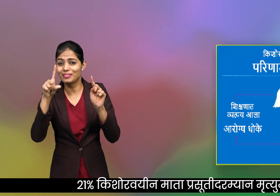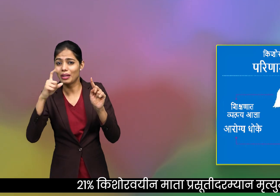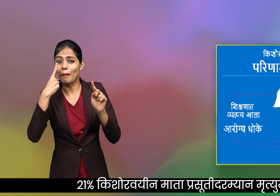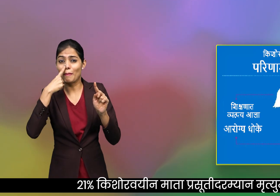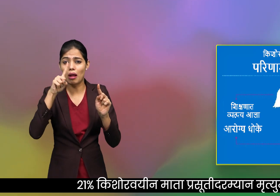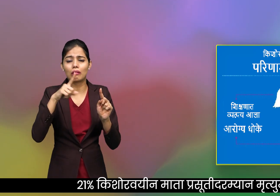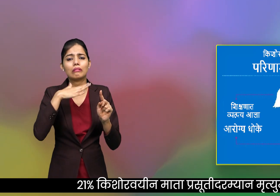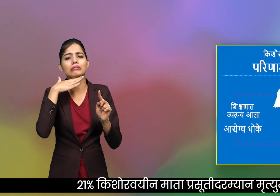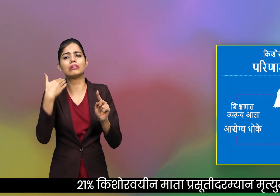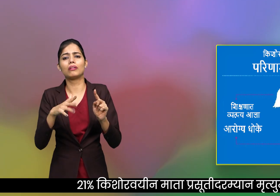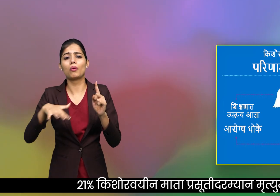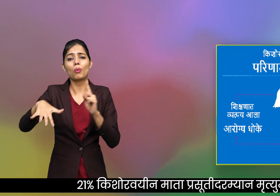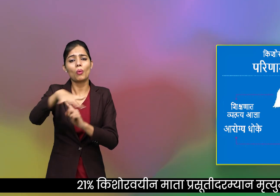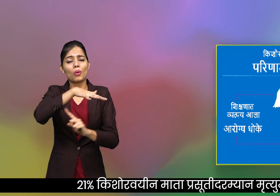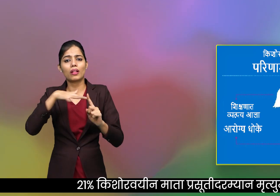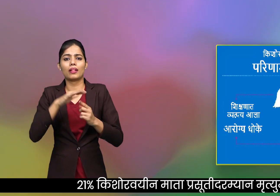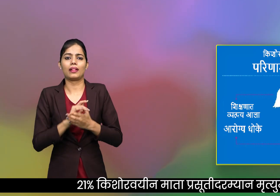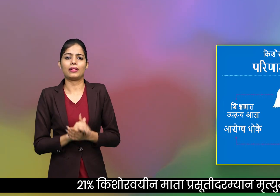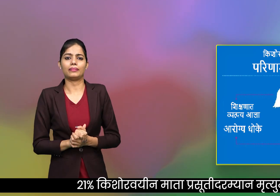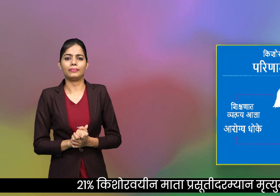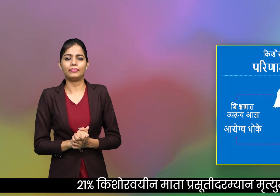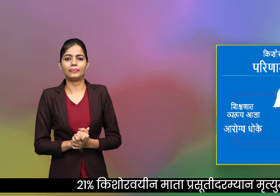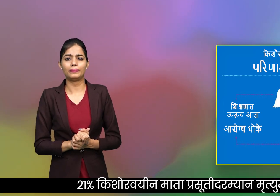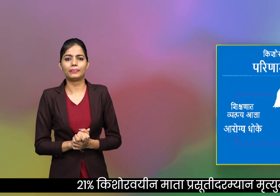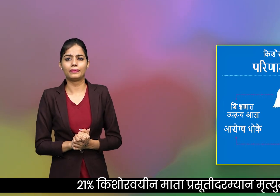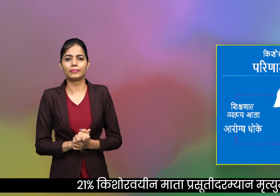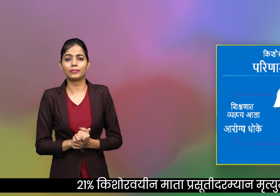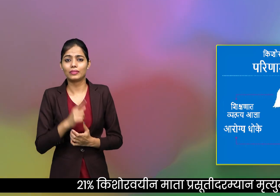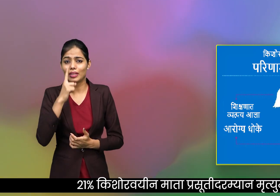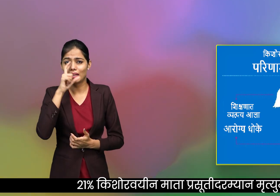21% किशोरवयीन माता प्रसूती दरम्यान मृत्युमुखी पडतात.